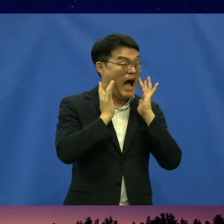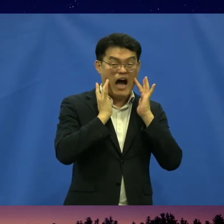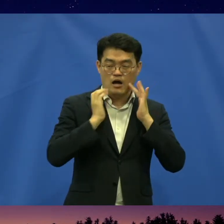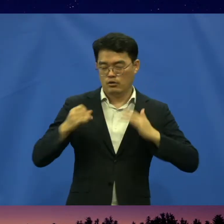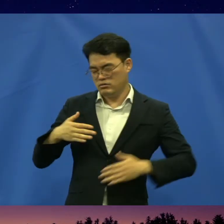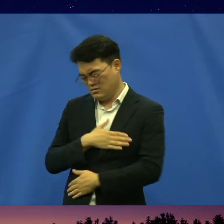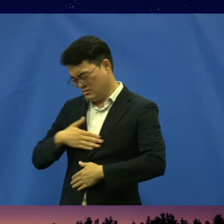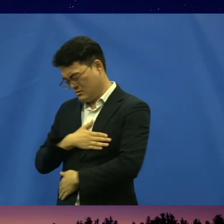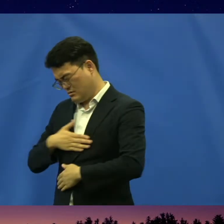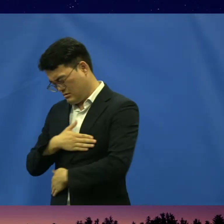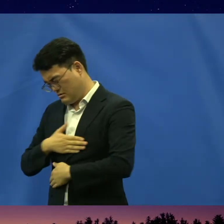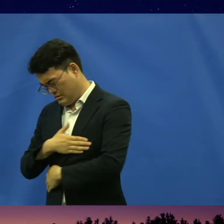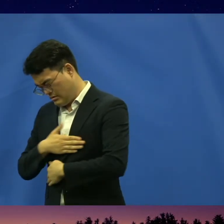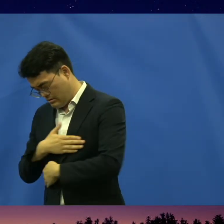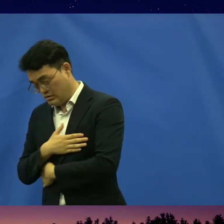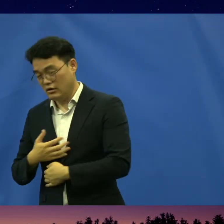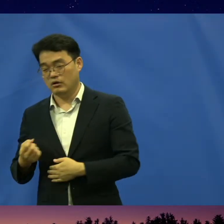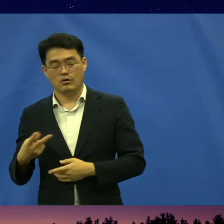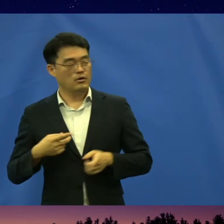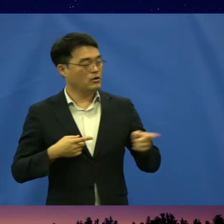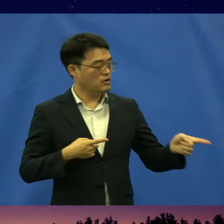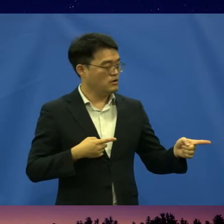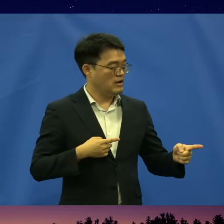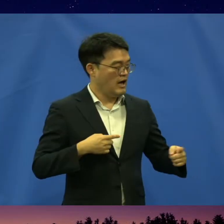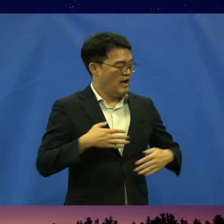바닥도 내 닦아.